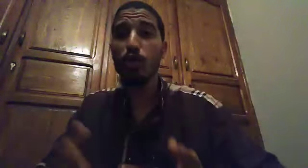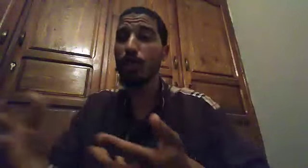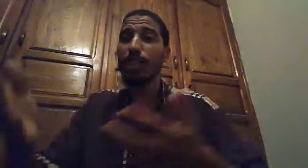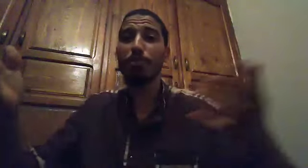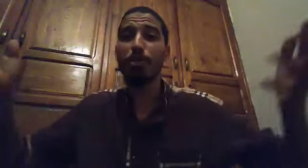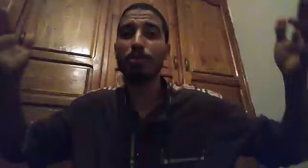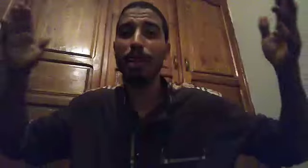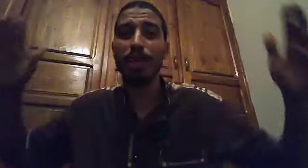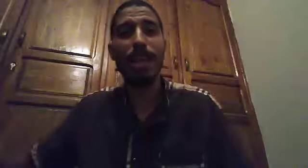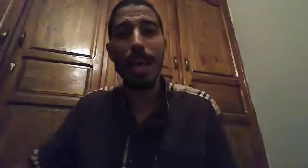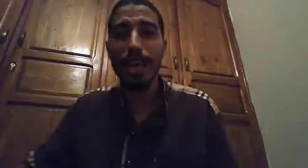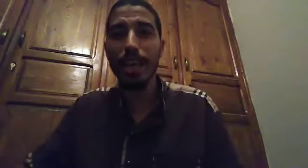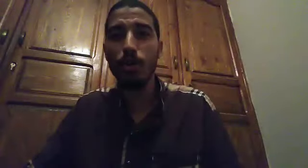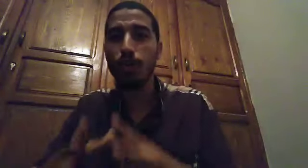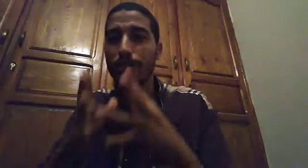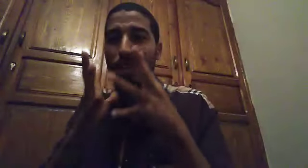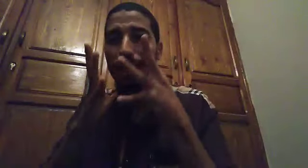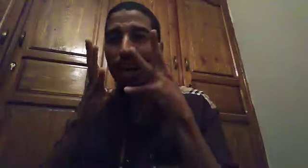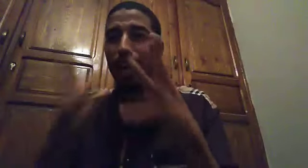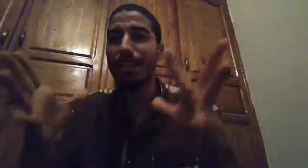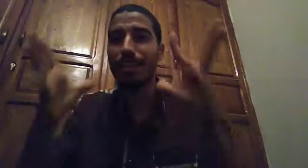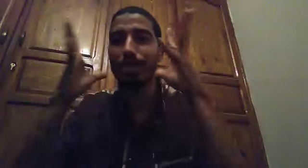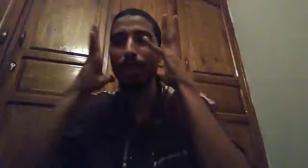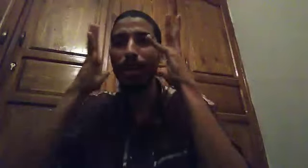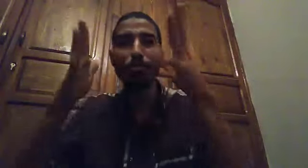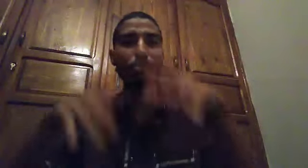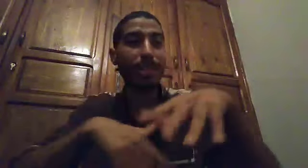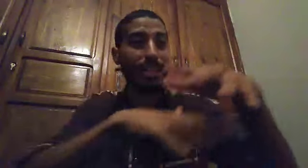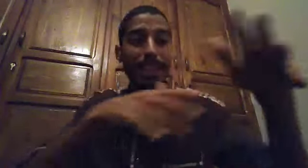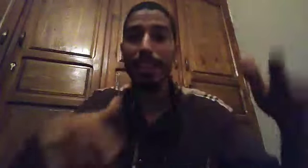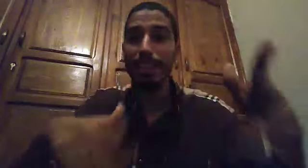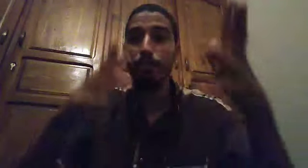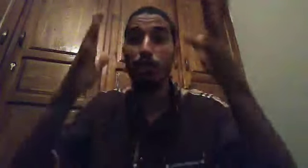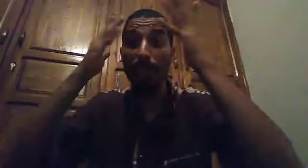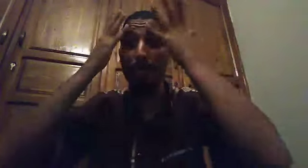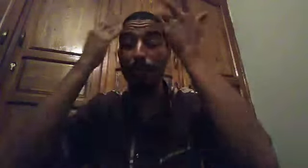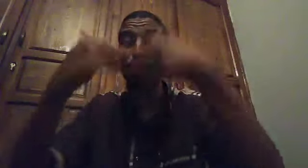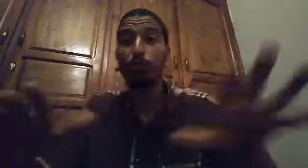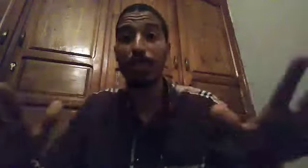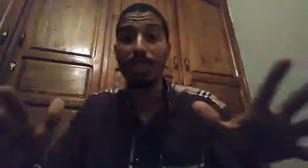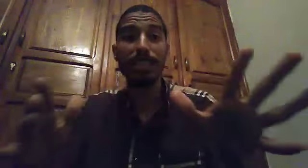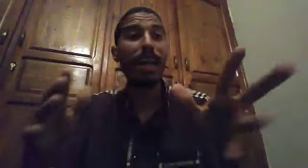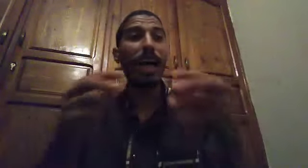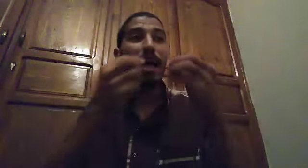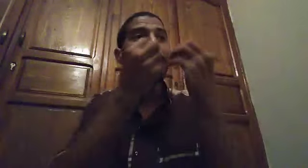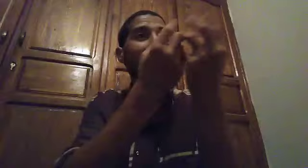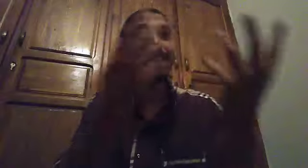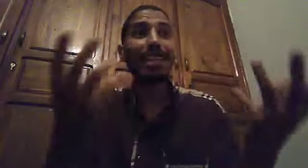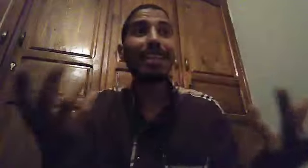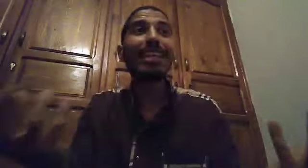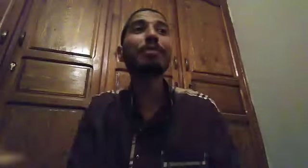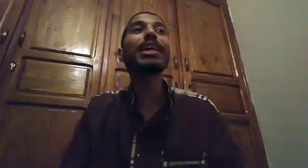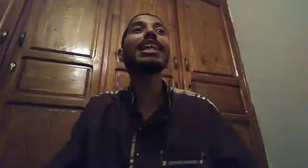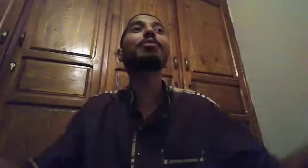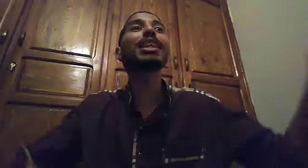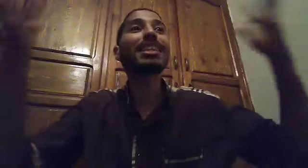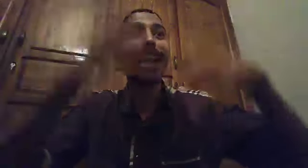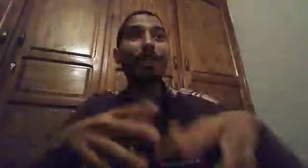عطاه دي بول تمريره ساحريه خوتي، تمريره قاتله، تمريره من بين ثلاثه المدافعين ما عرفوش من داز. ميسي كيبين لك مدى الضغط